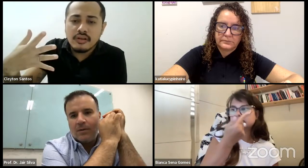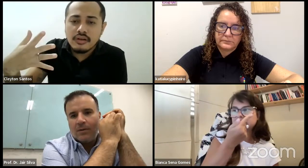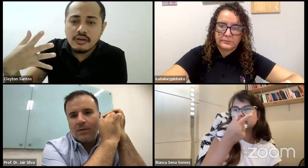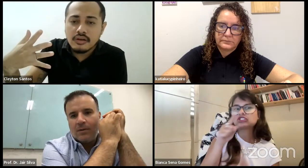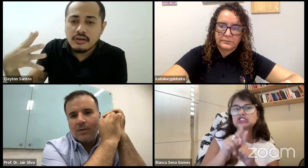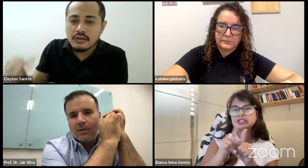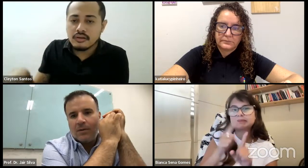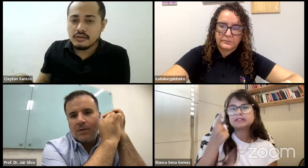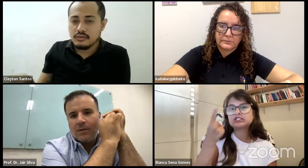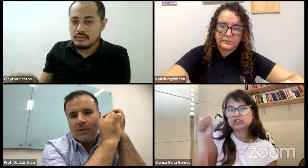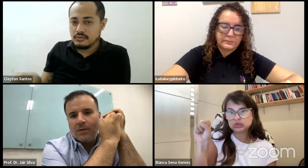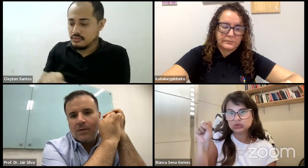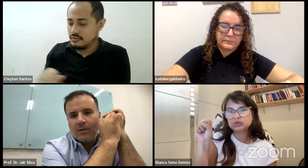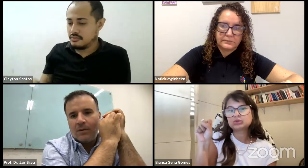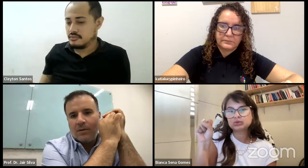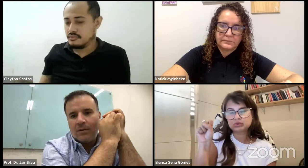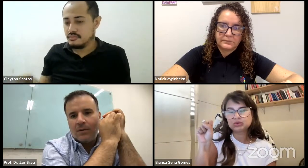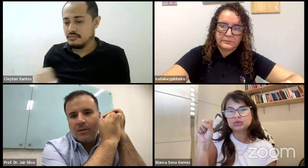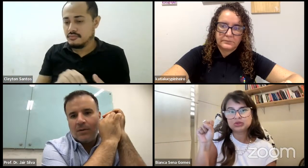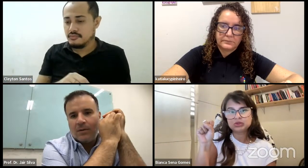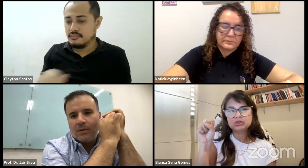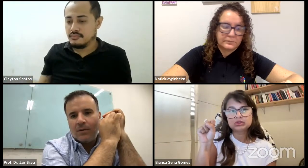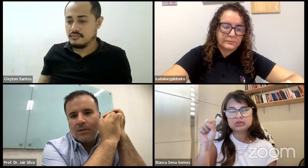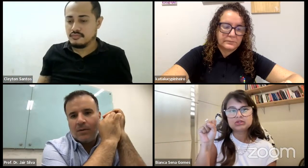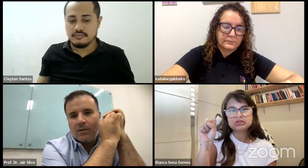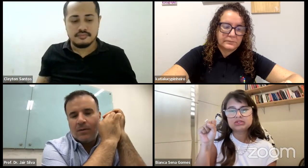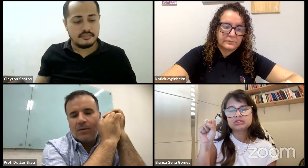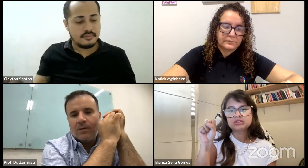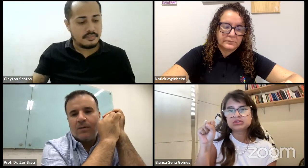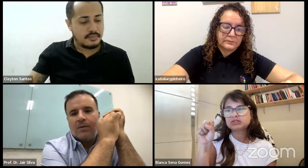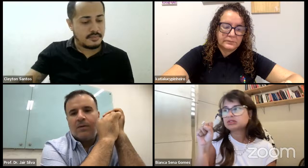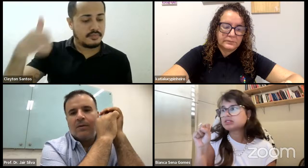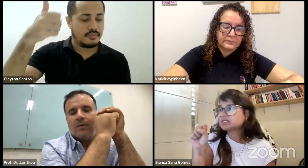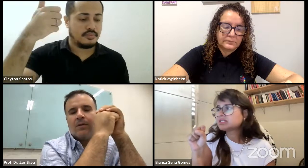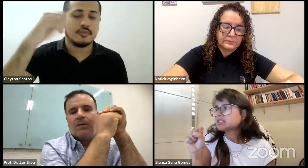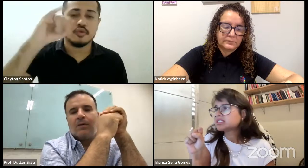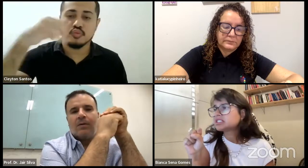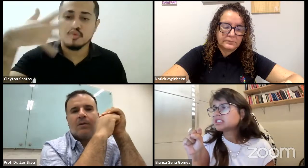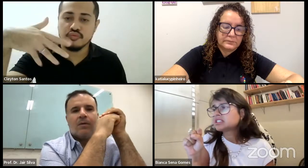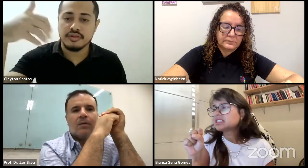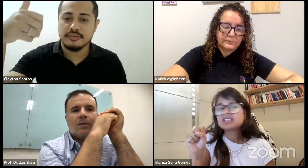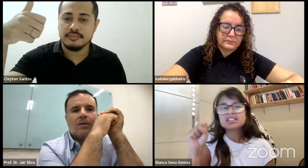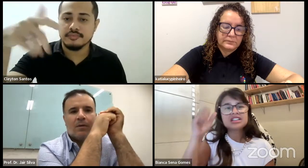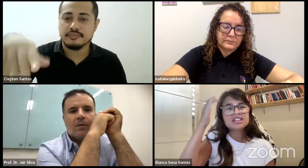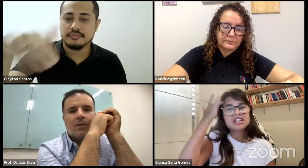o seu diálogo de uma forma que você pode Da estar página. retirando aquela parte da página 28.